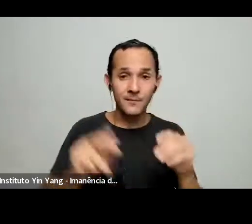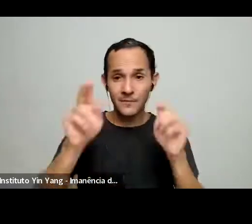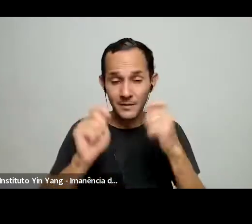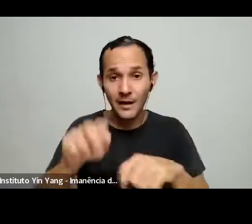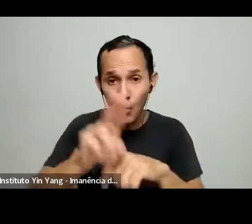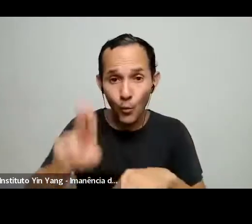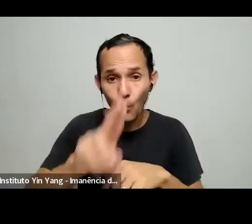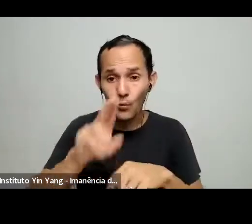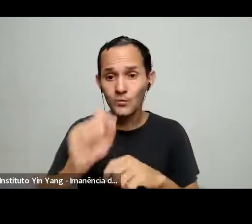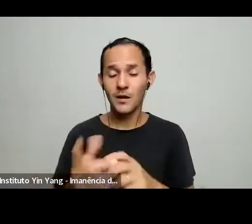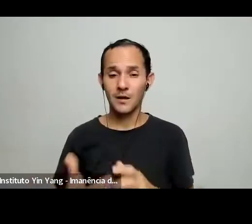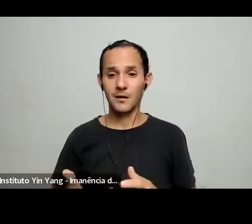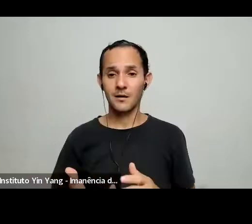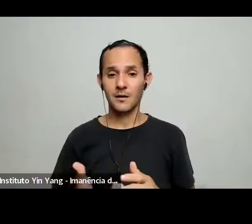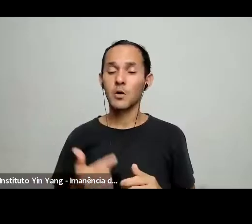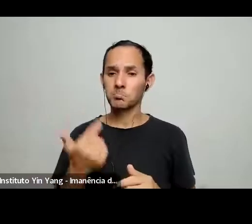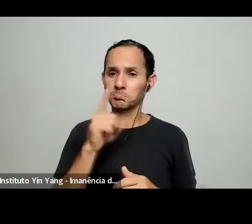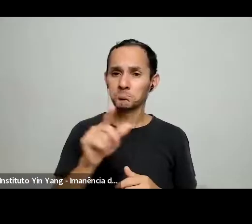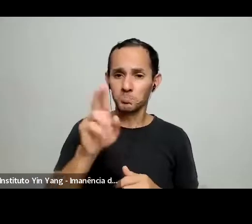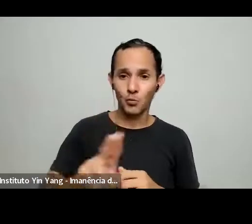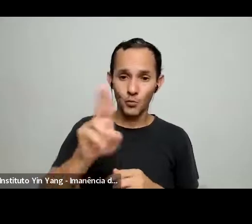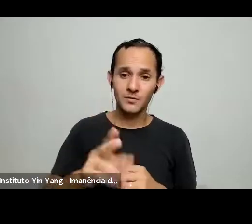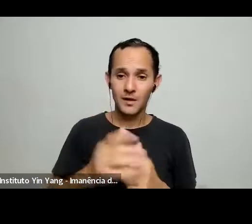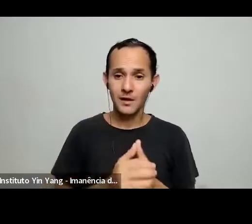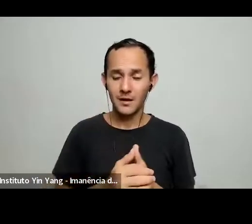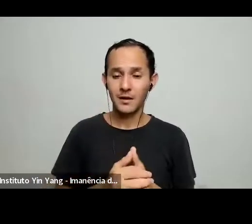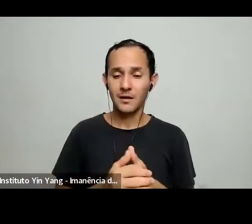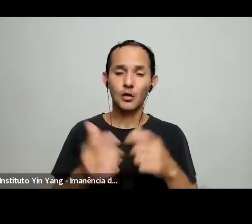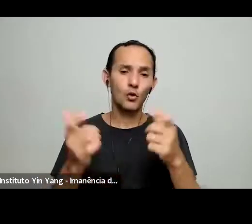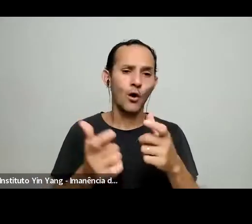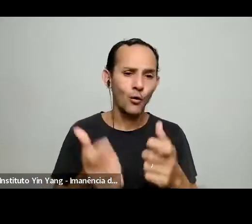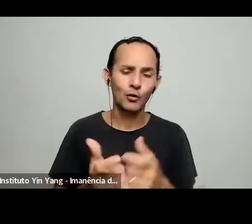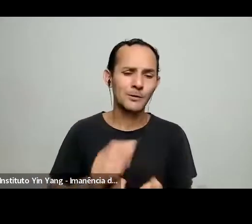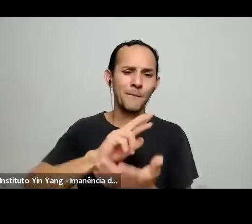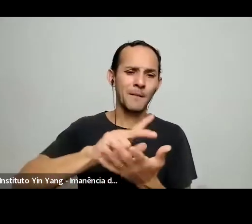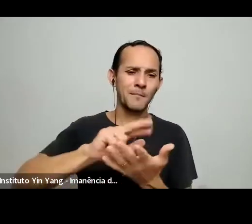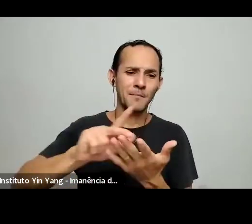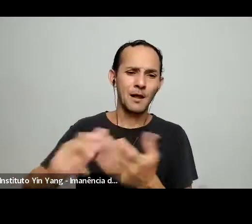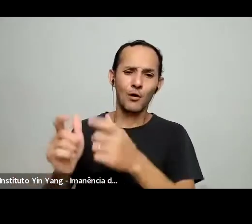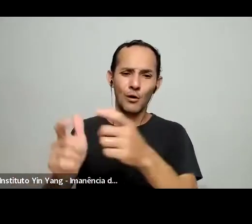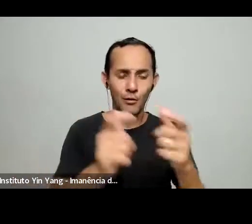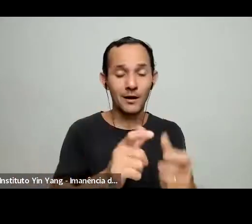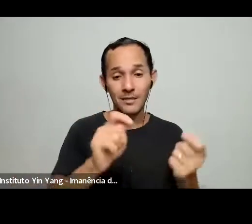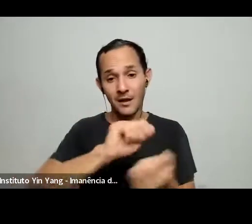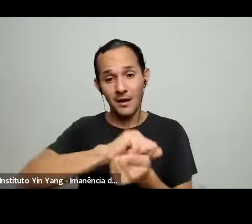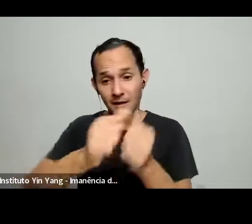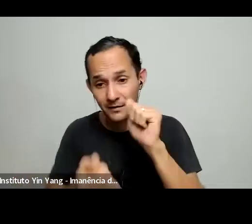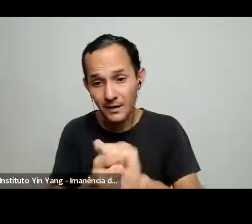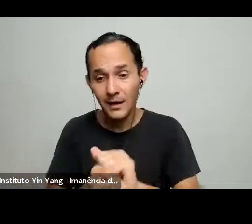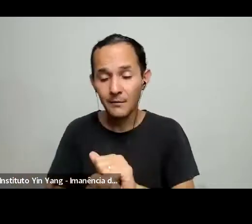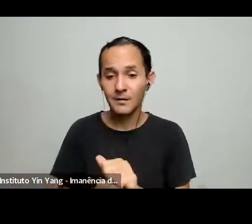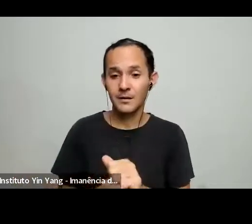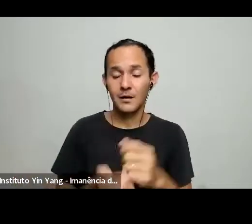sendo reprodutível, né? Eu consigo aplicar ela em contextos diversos, né? Adaptar ela a esses contextos